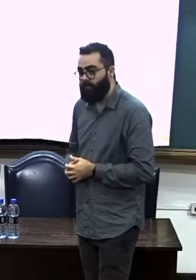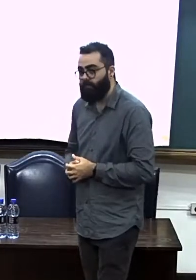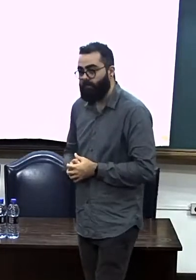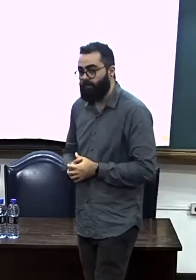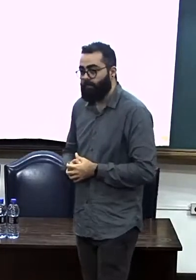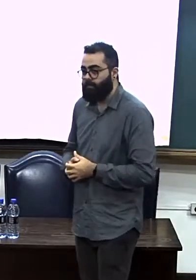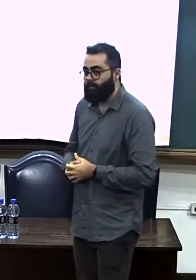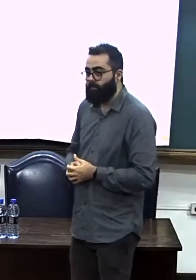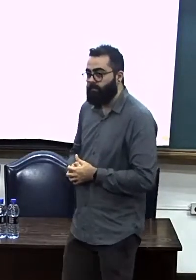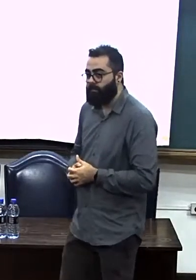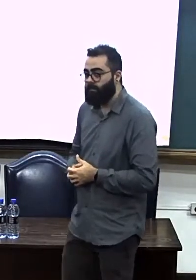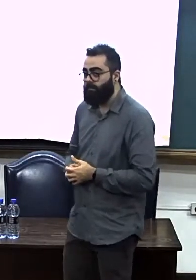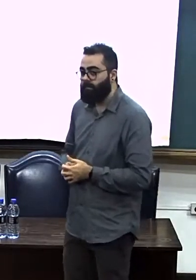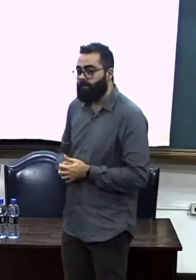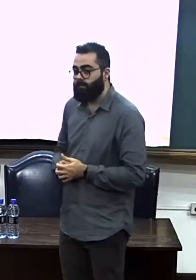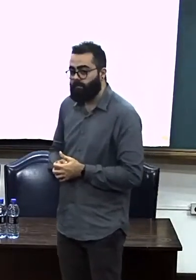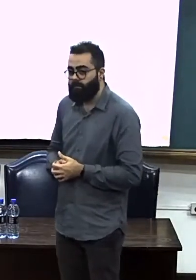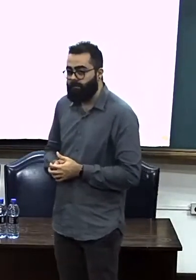explícito